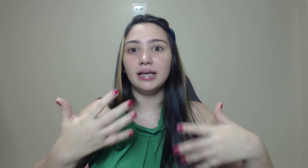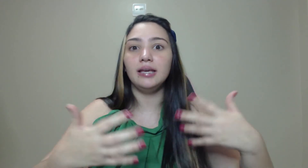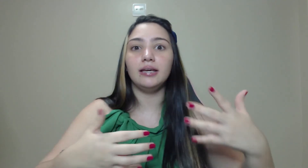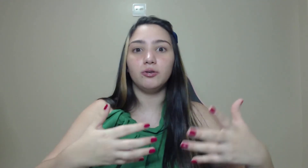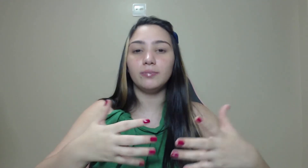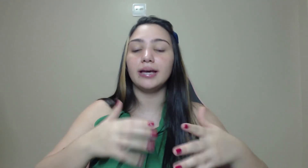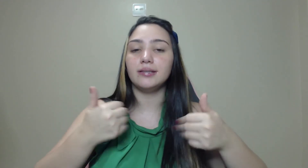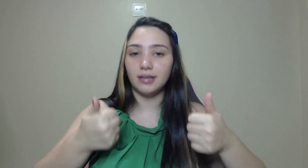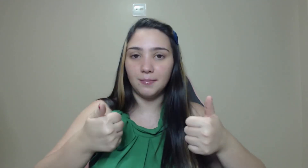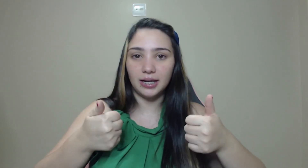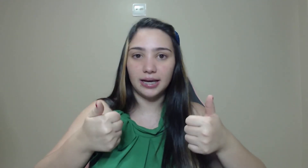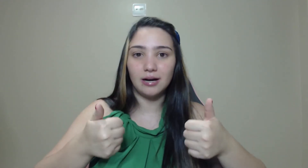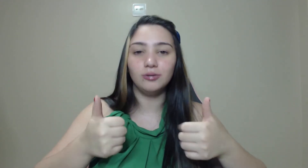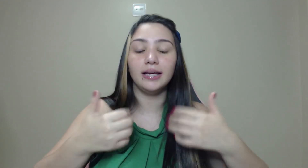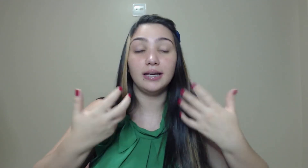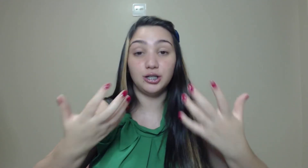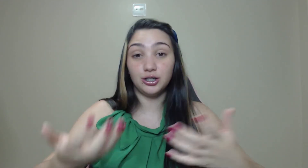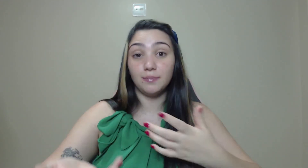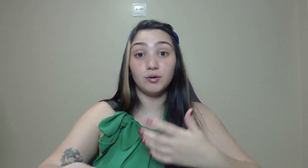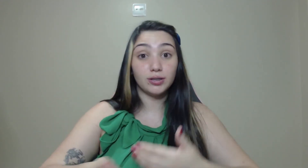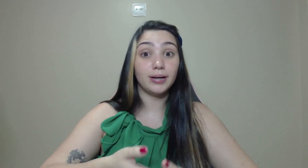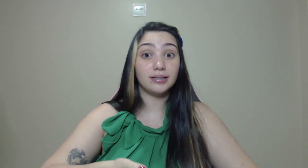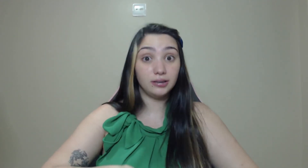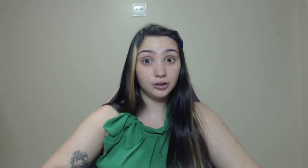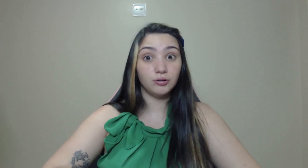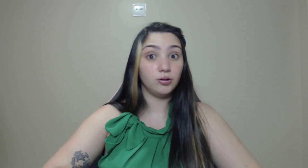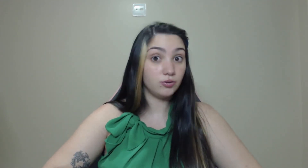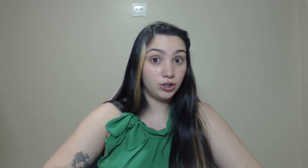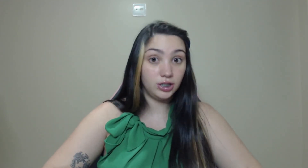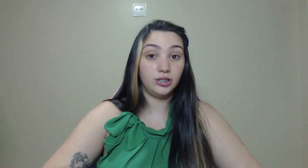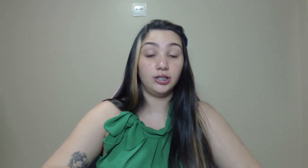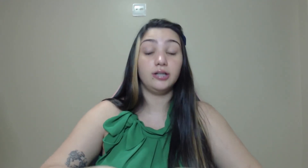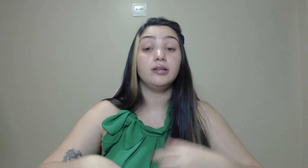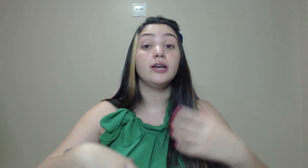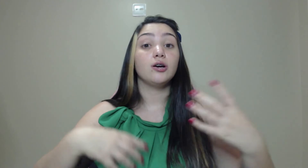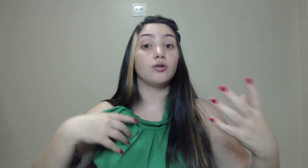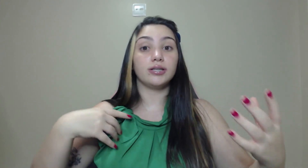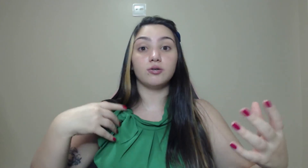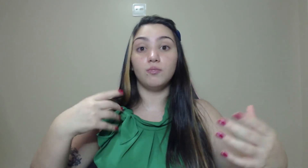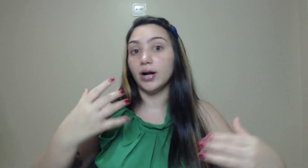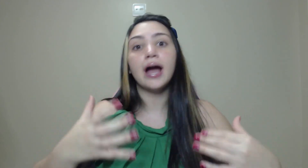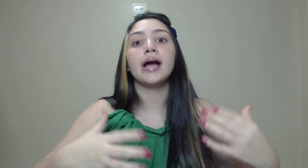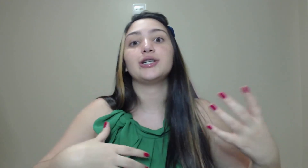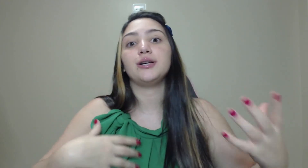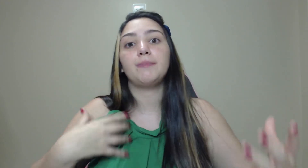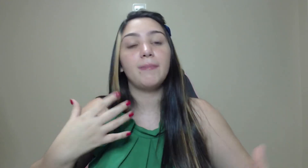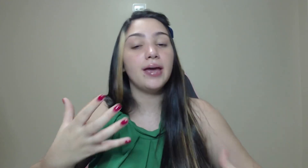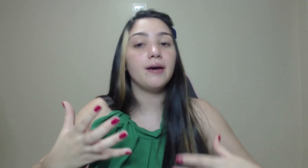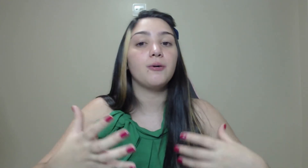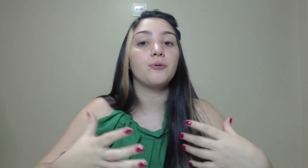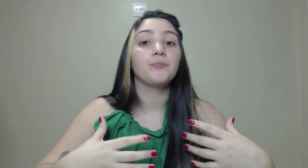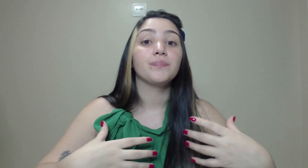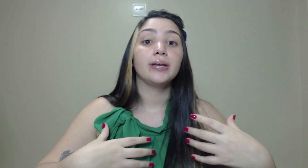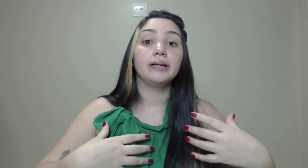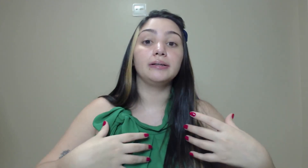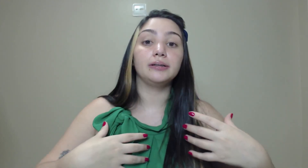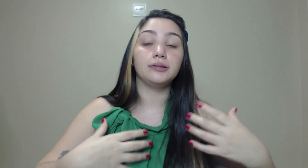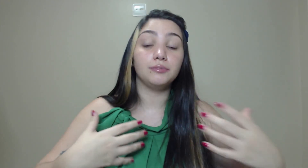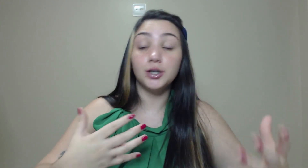e tudo mais, que é bem legal, né? E a gente também usa bastante no nosso dia a dia. Coisas como caixa, papel, tinta